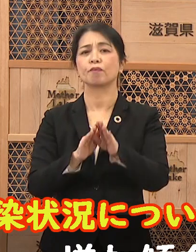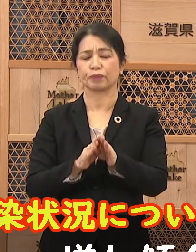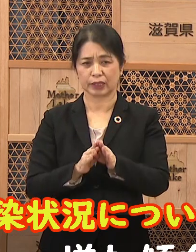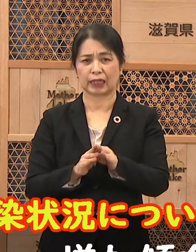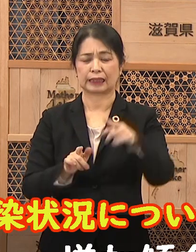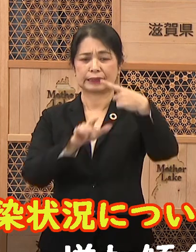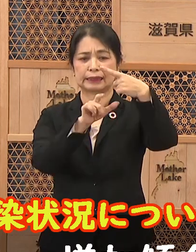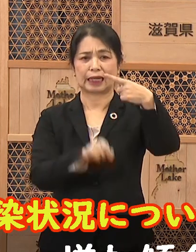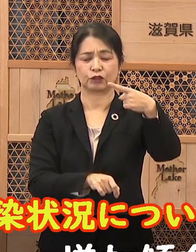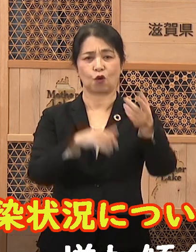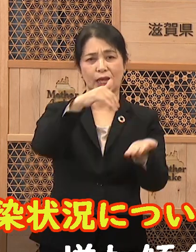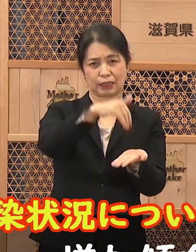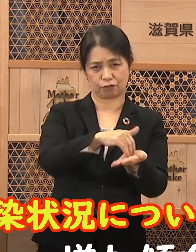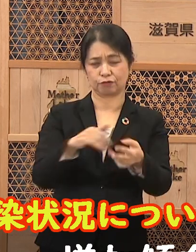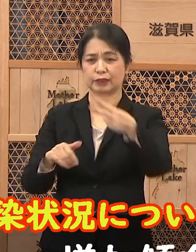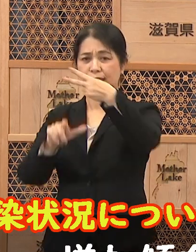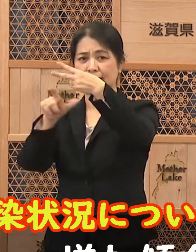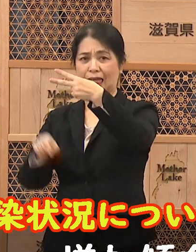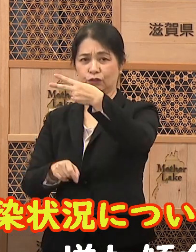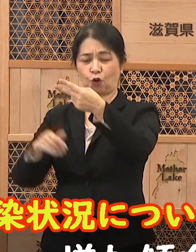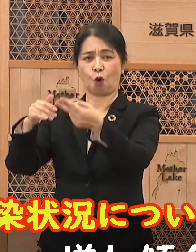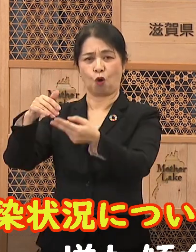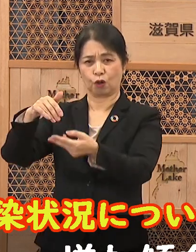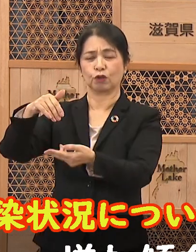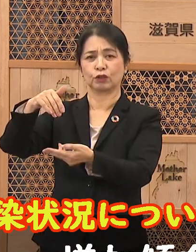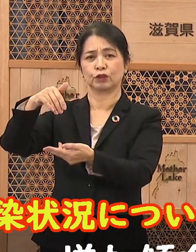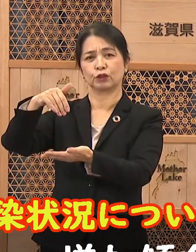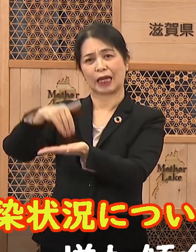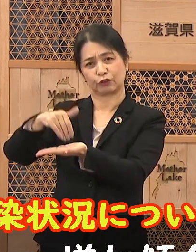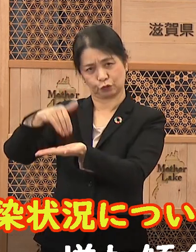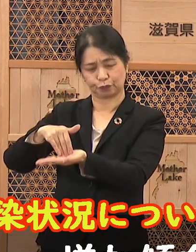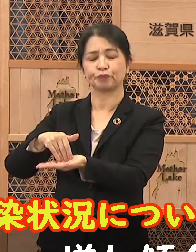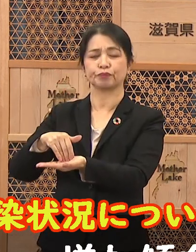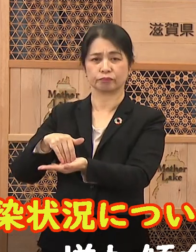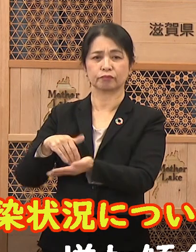1月の下旬から2月の上旬にかけて皆様方にご案内していた